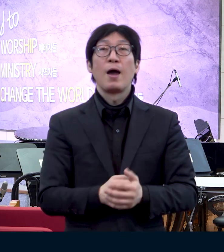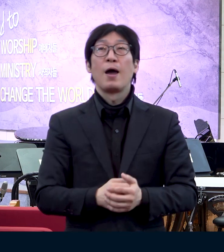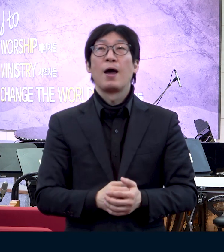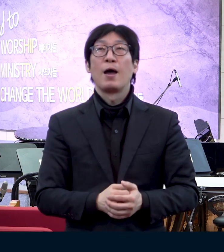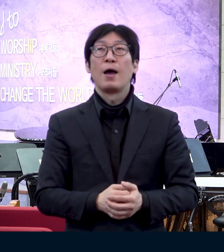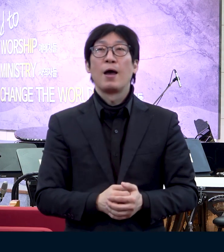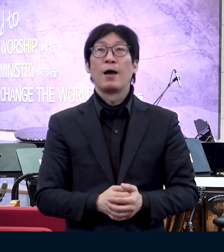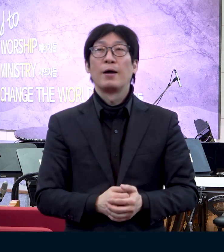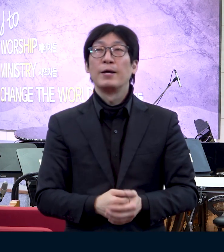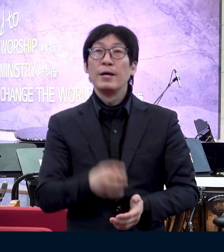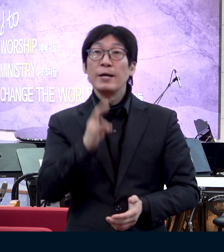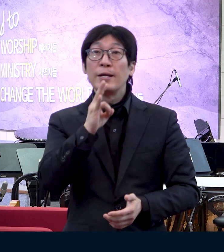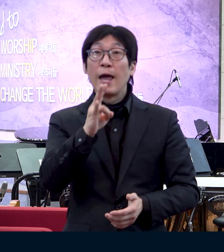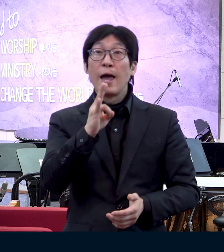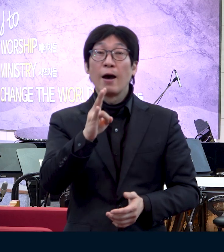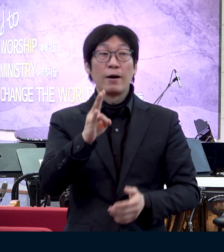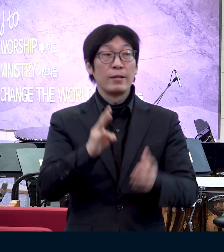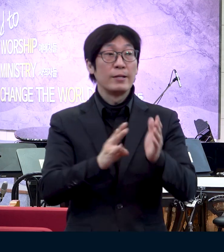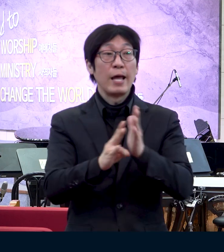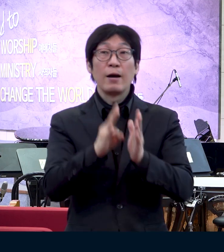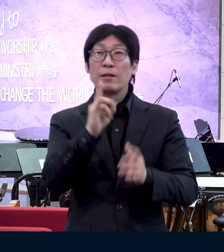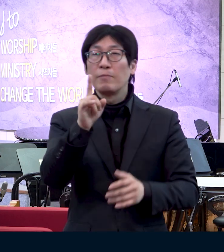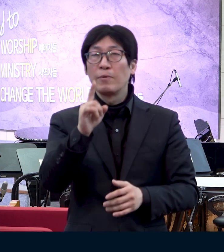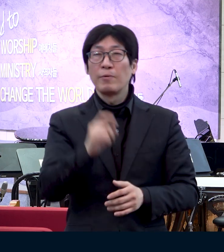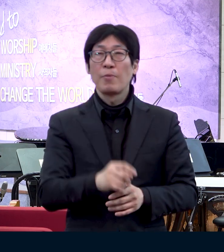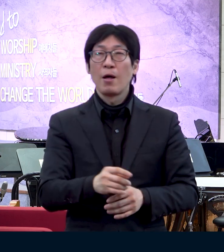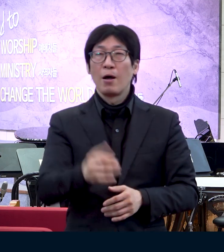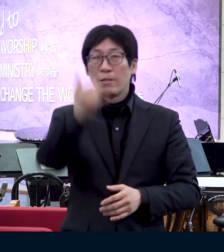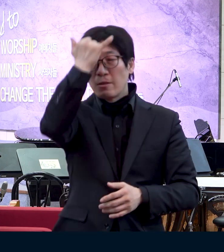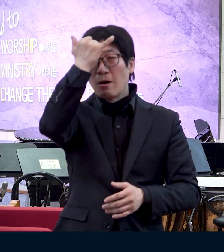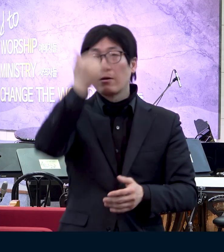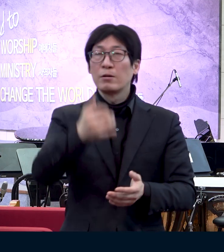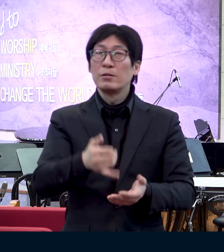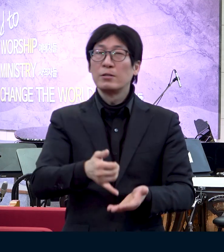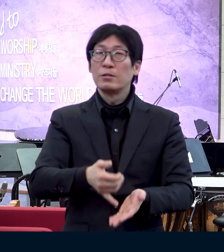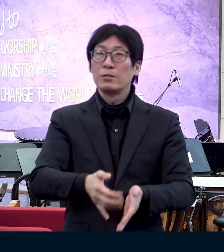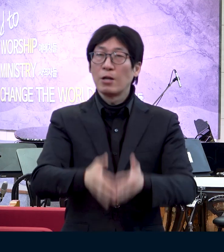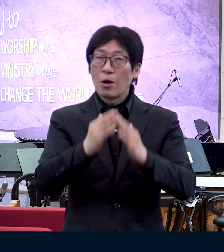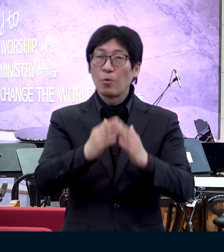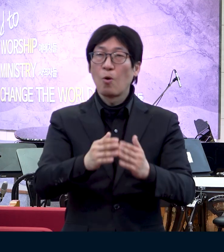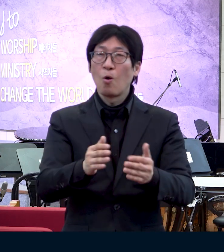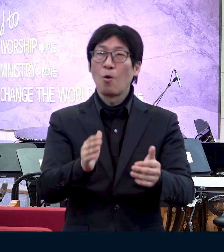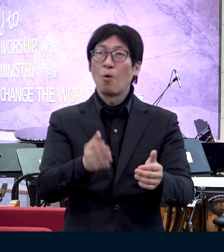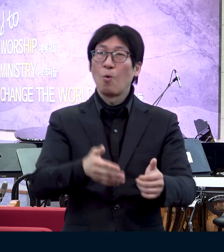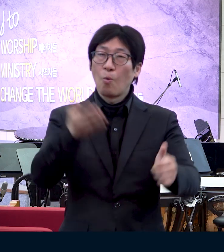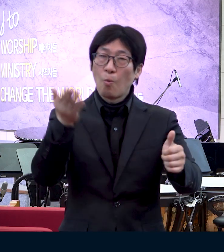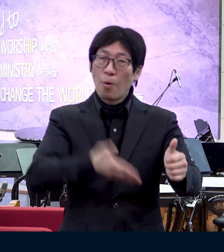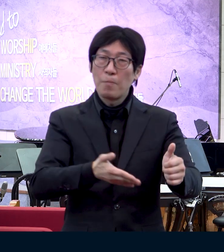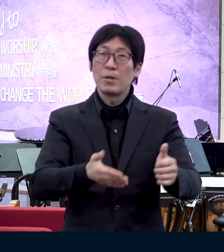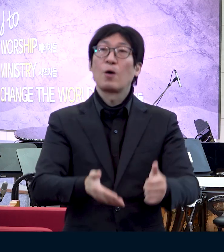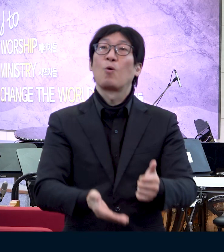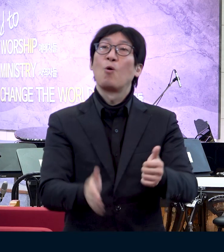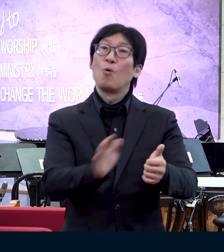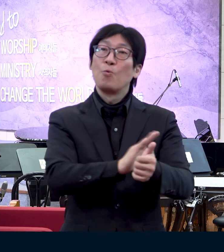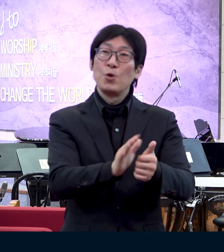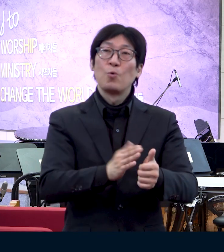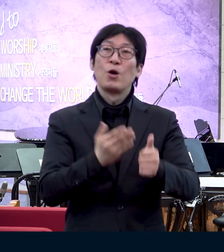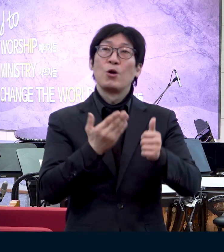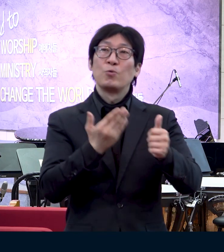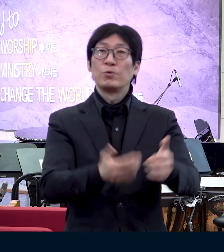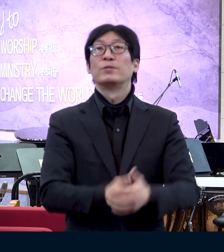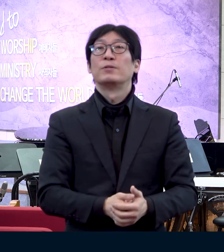왜냐하면요, 예언이 뭡니까? 예언이 덕을 세우며 권면하며 위로하는 거 아닙니까? 덕을